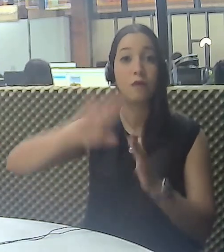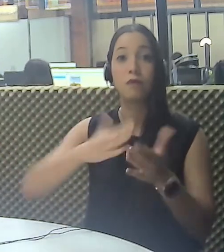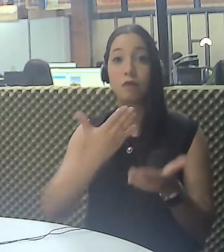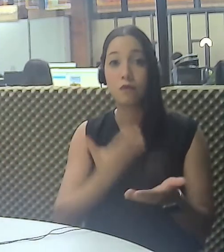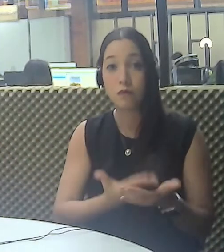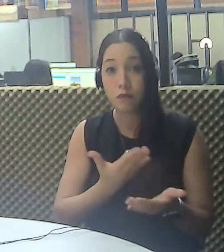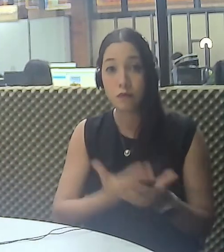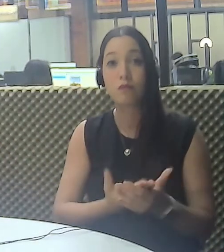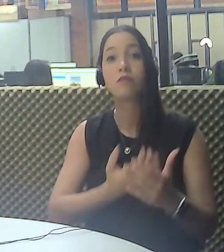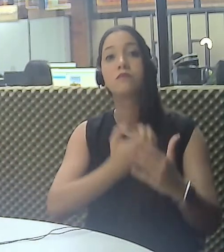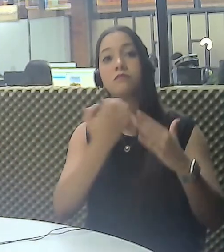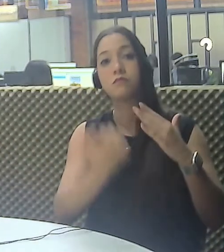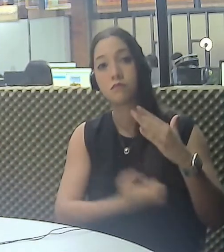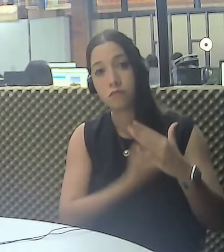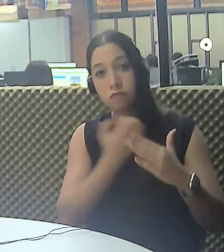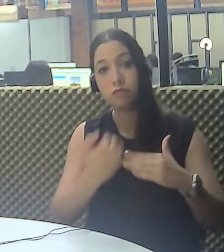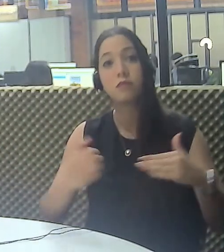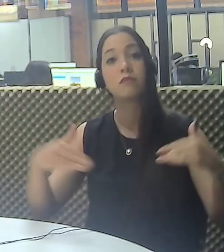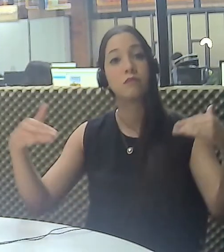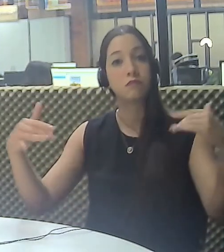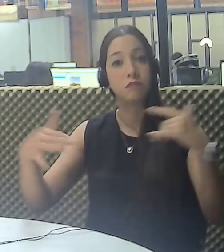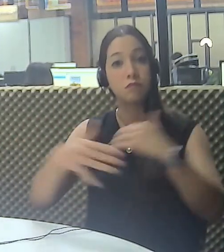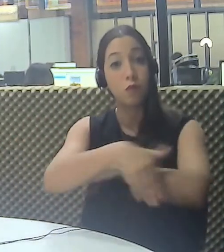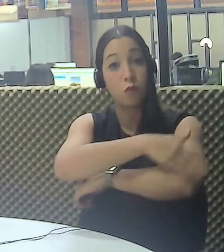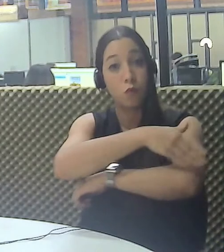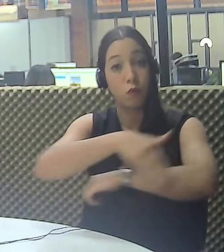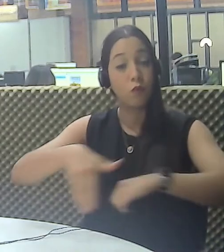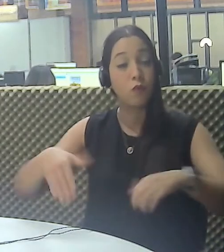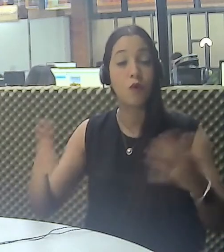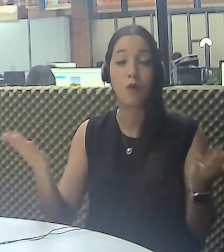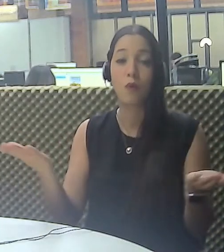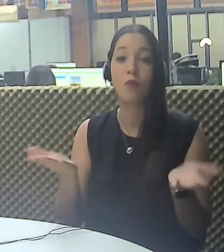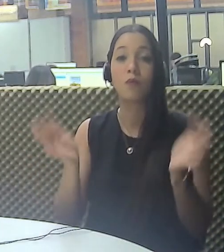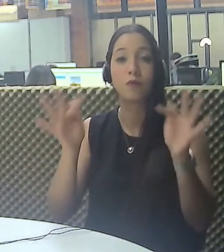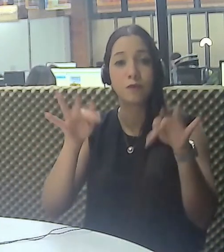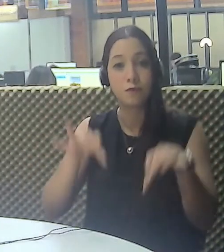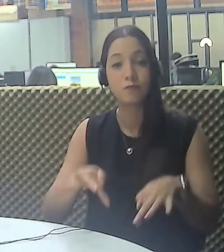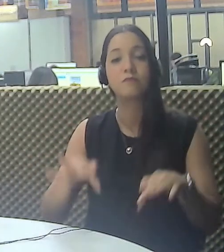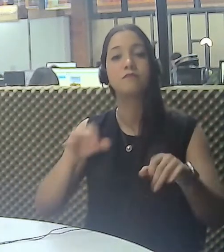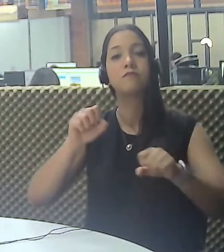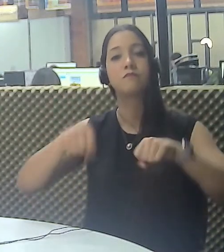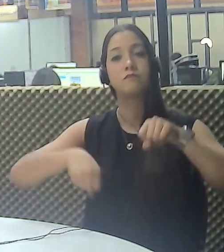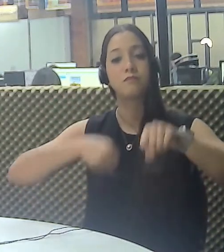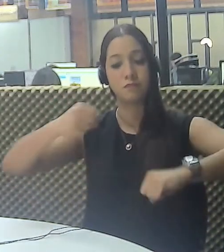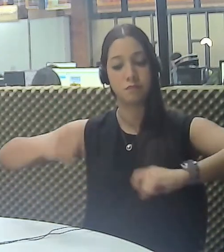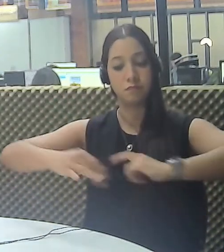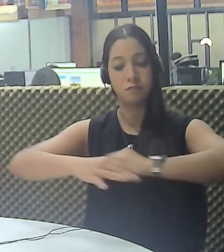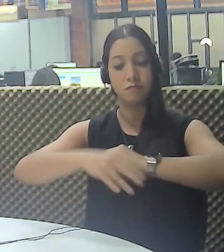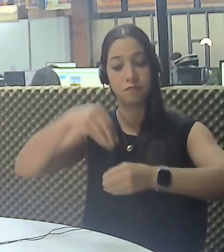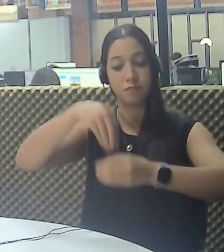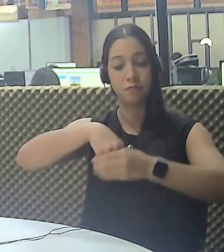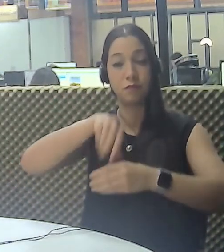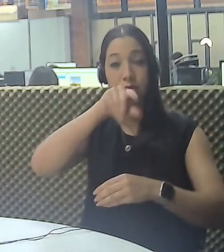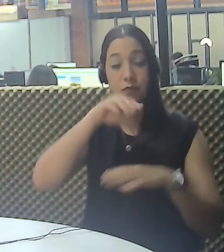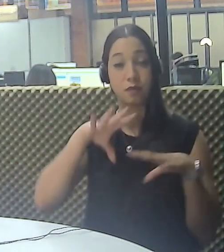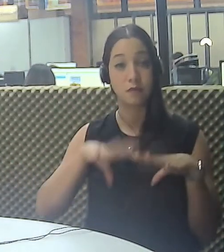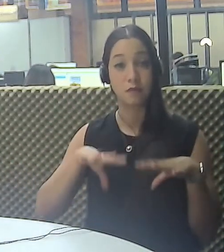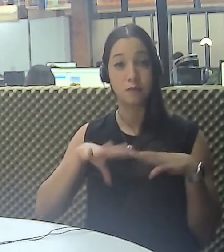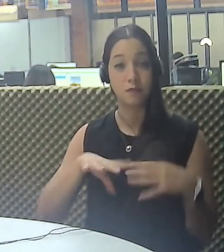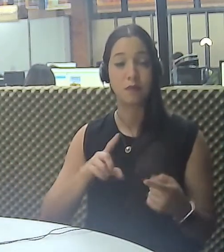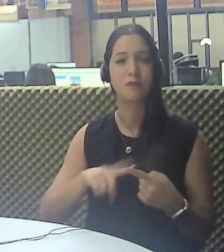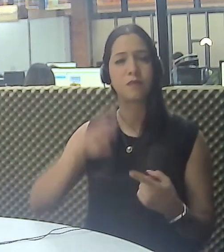nas empresas, nas vias públicas. E hoje encerramos aqui, na Transitolândia. É um público